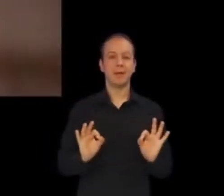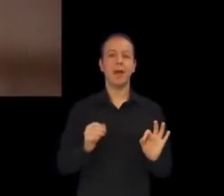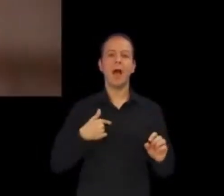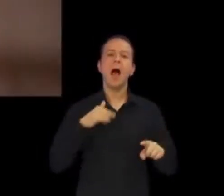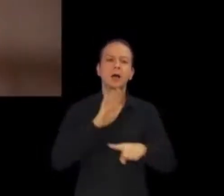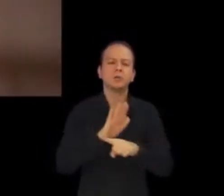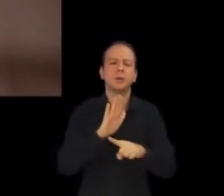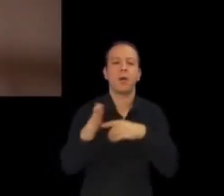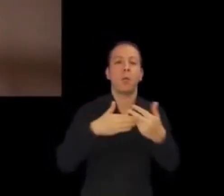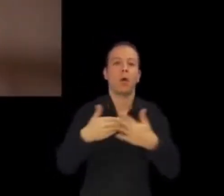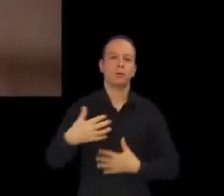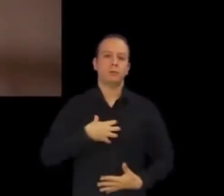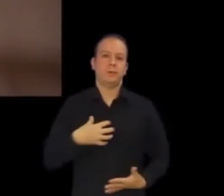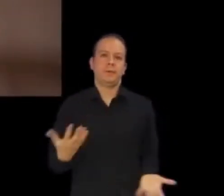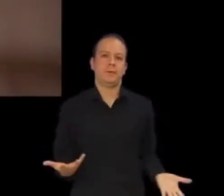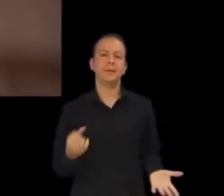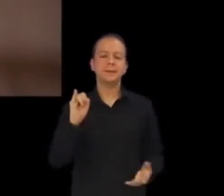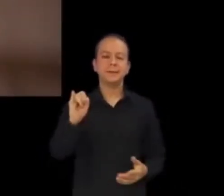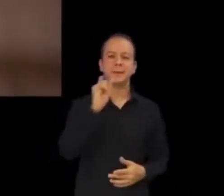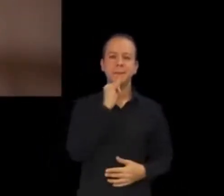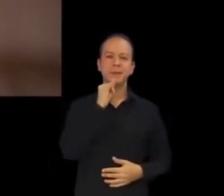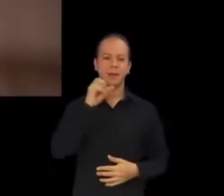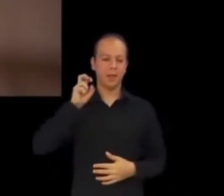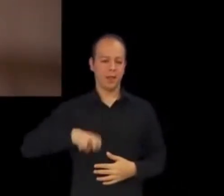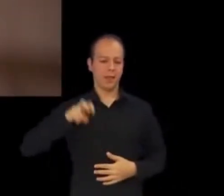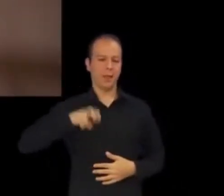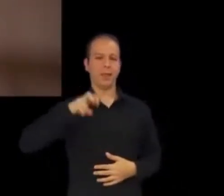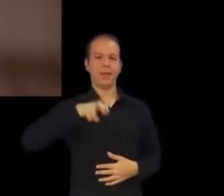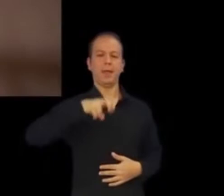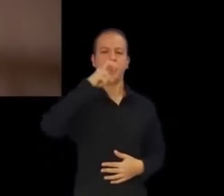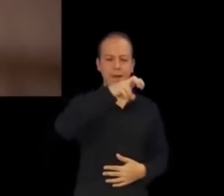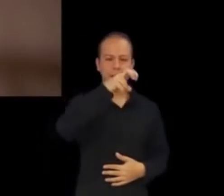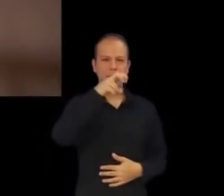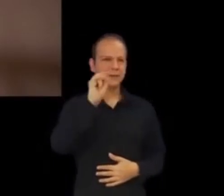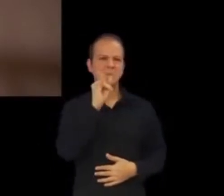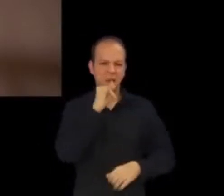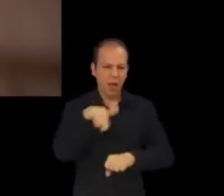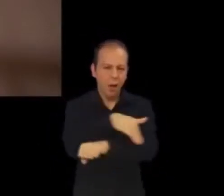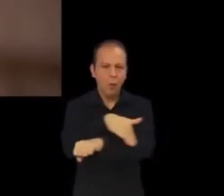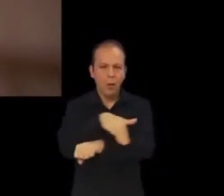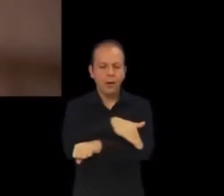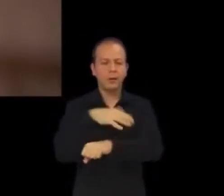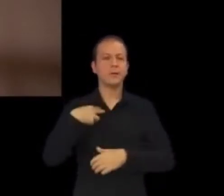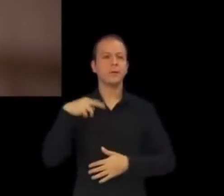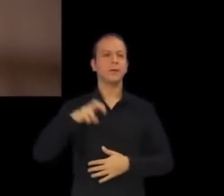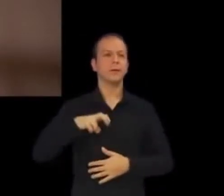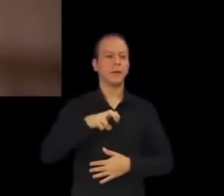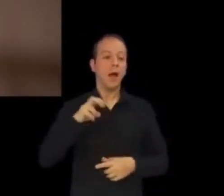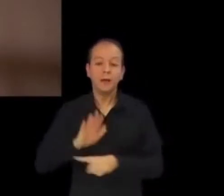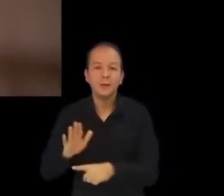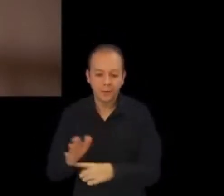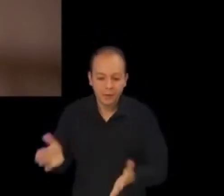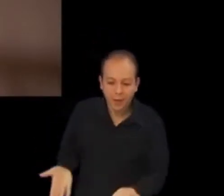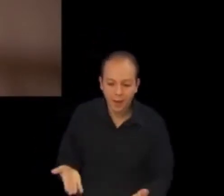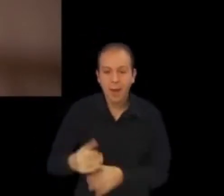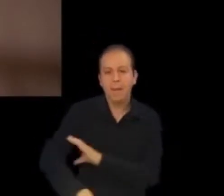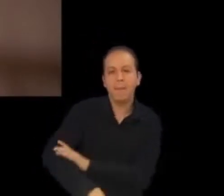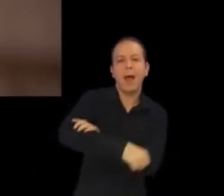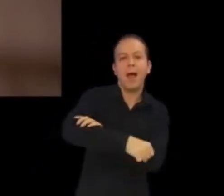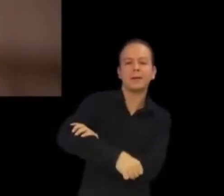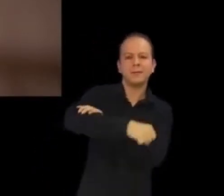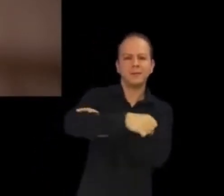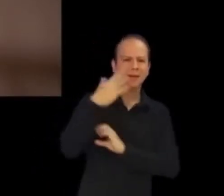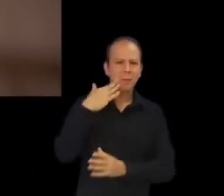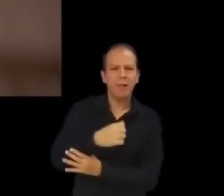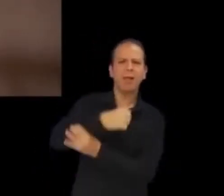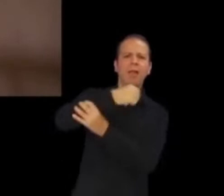fazer. Aí eles querem me ajudar de qualquer forma. Ou quando eu tô subindo qualquer degrau... Daniela Soares. Assim, na rua, né? Ela é loira. Eles vêm, me